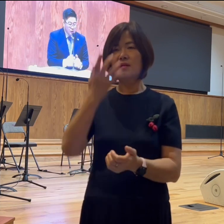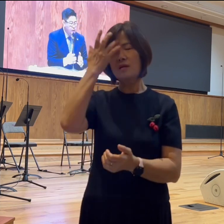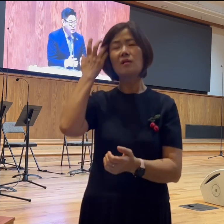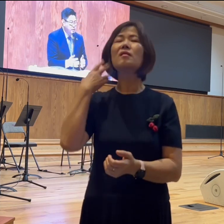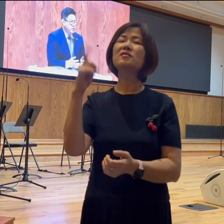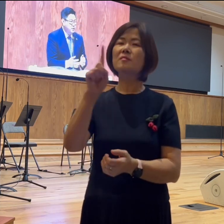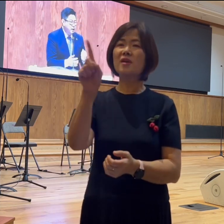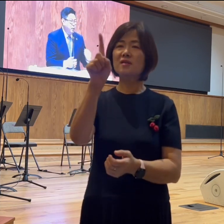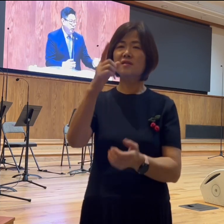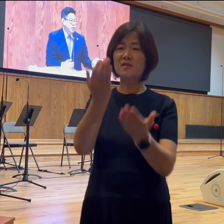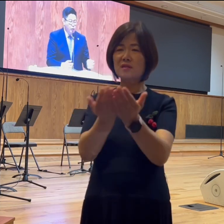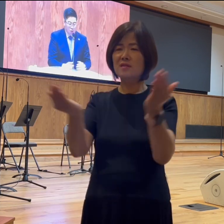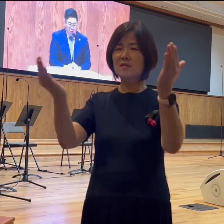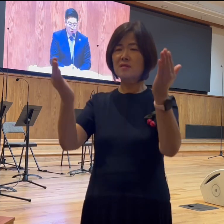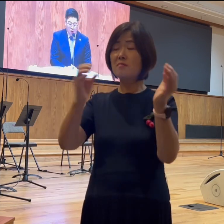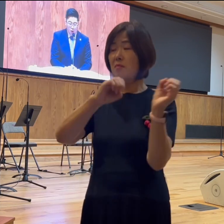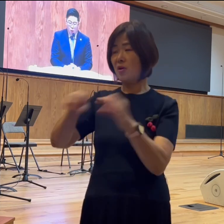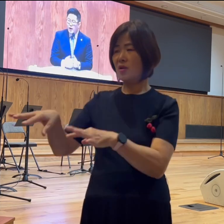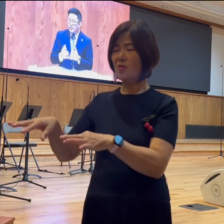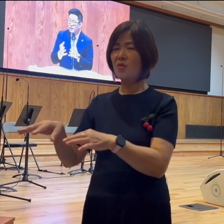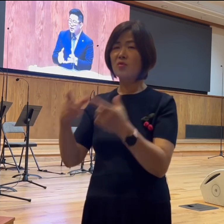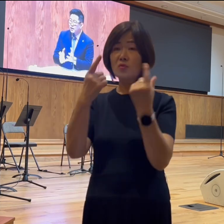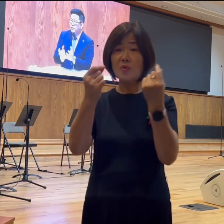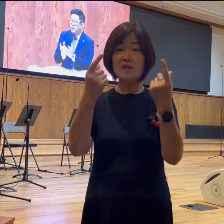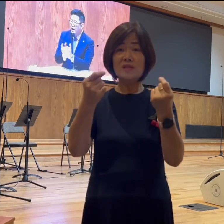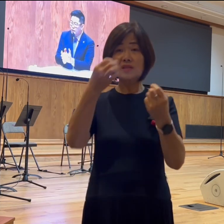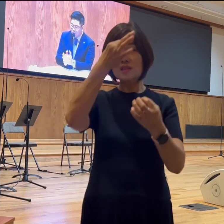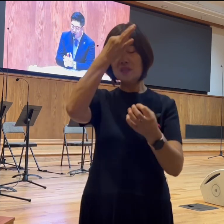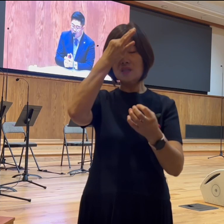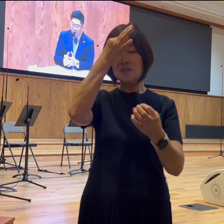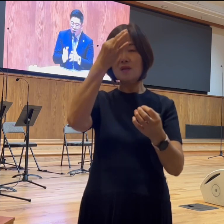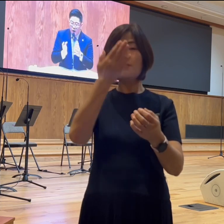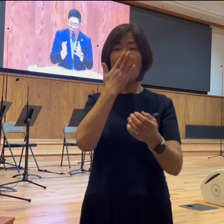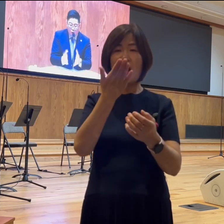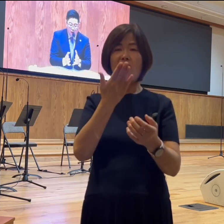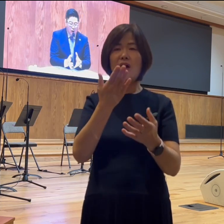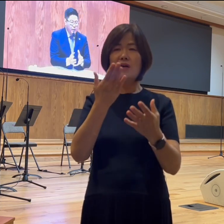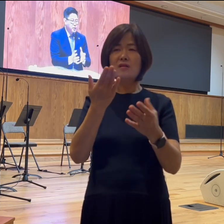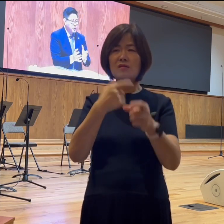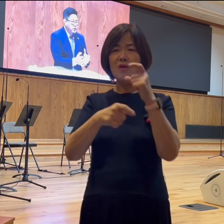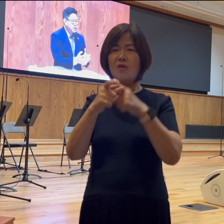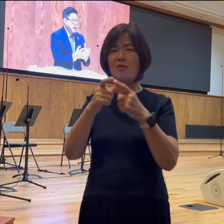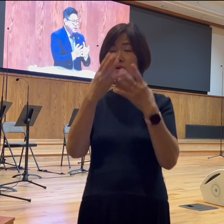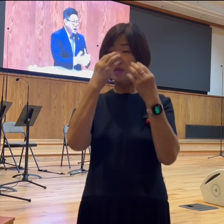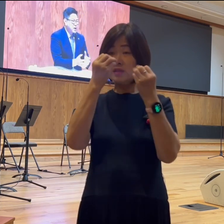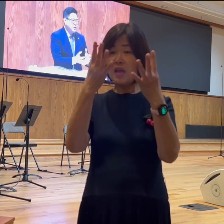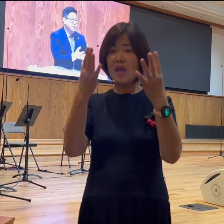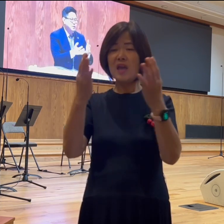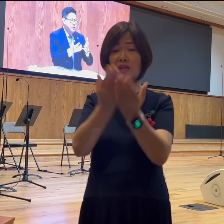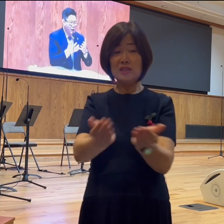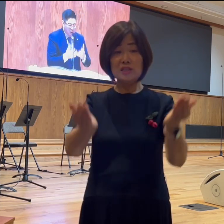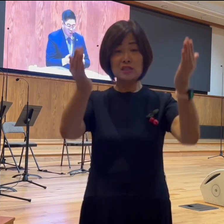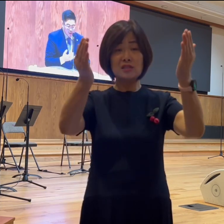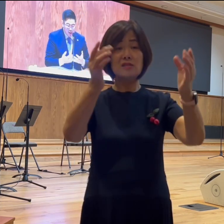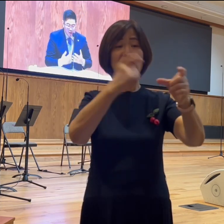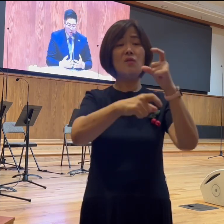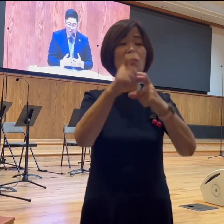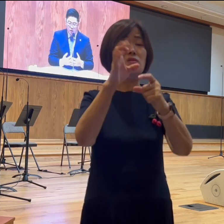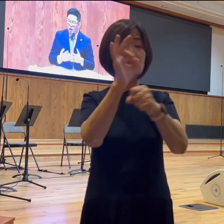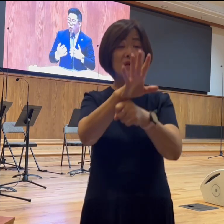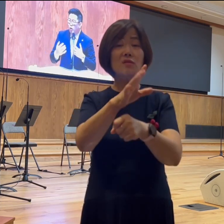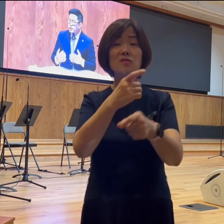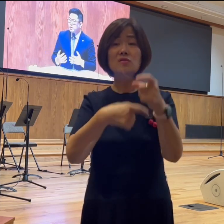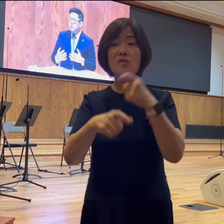어쩌면 그 그릇을 그냥 버리고 똑같은 기능을 할 수 있는 더 마음에 드는 새 그릇을 하나 더 사는